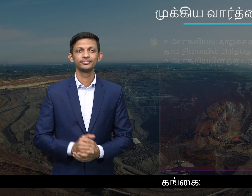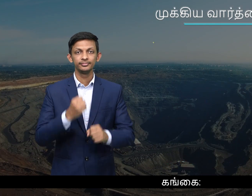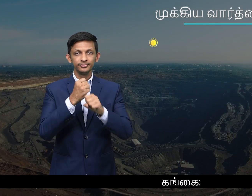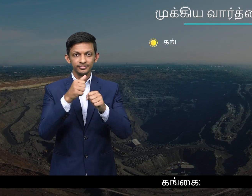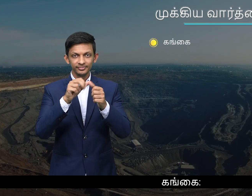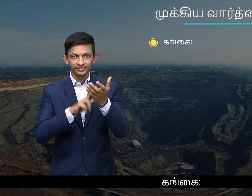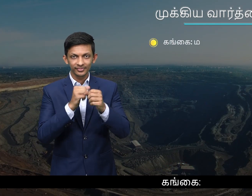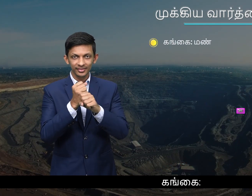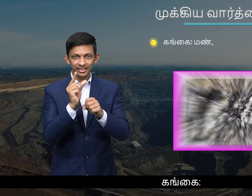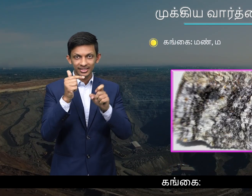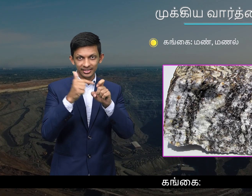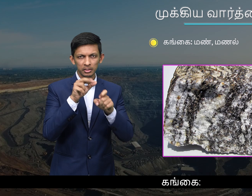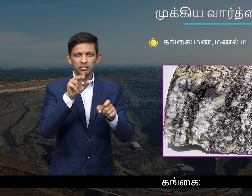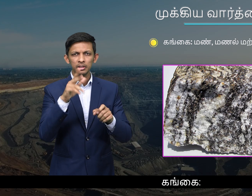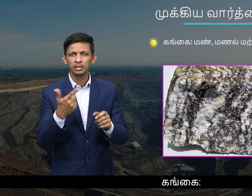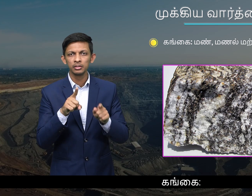கனிம கழிவு